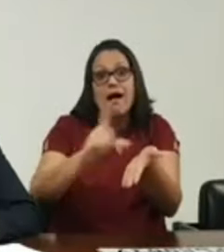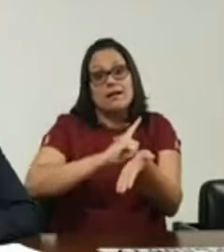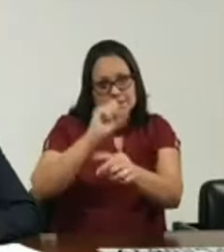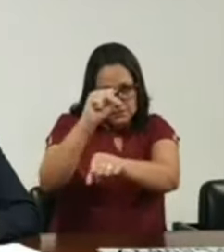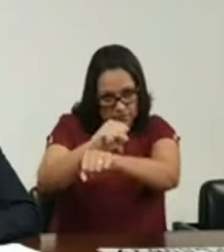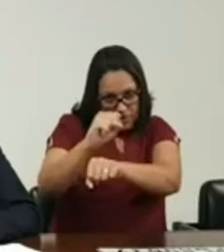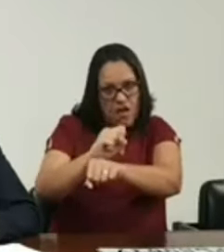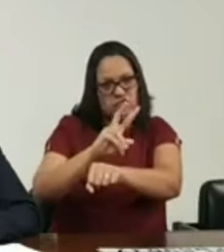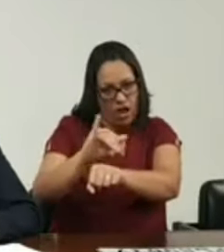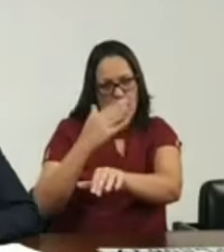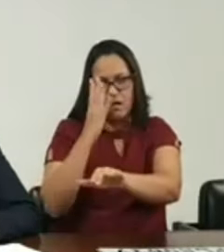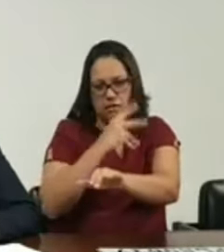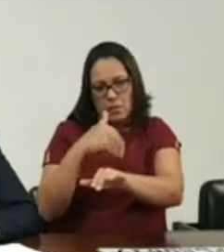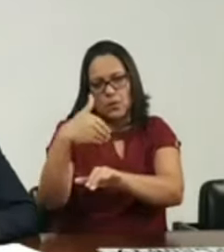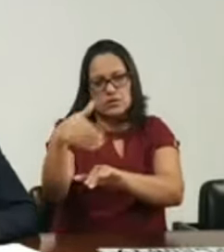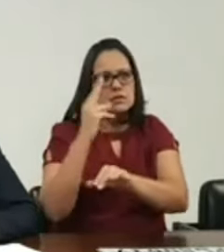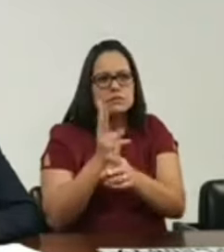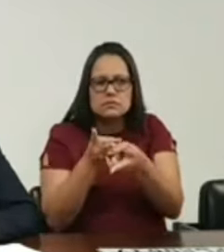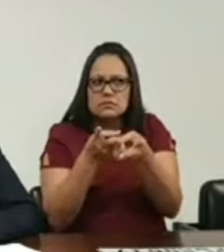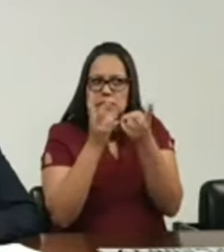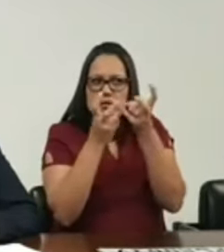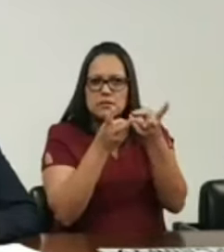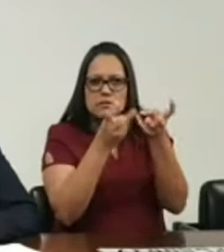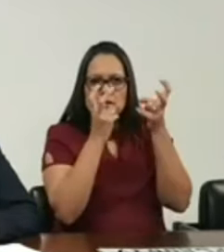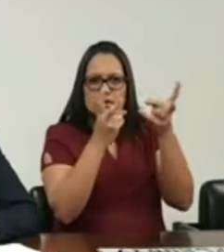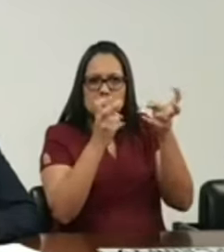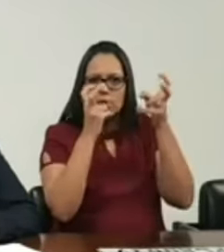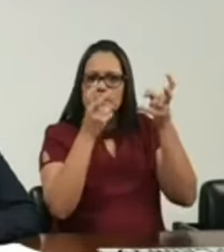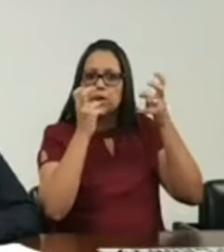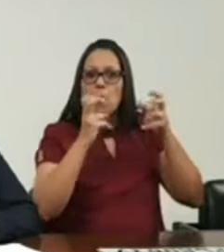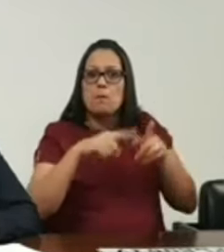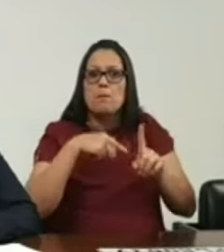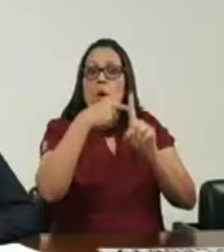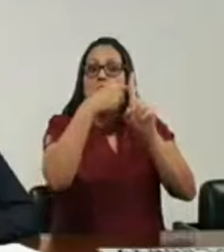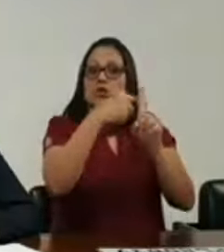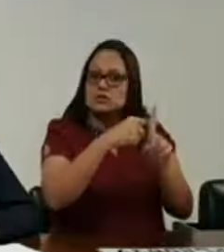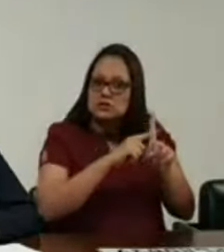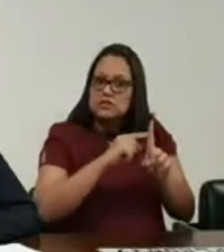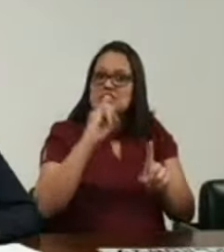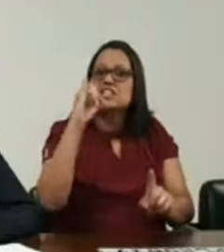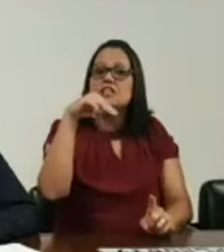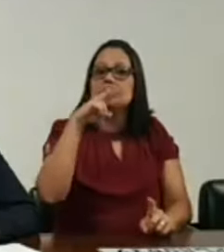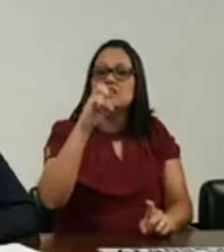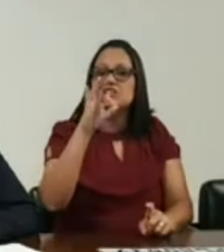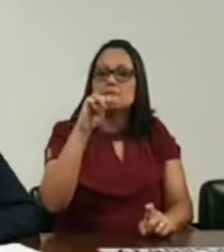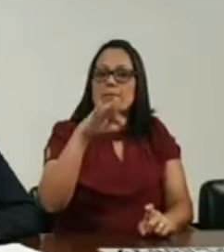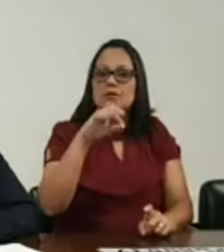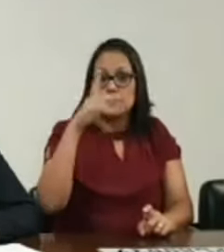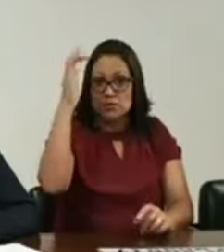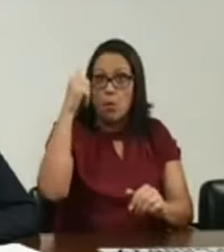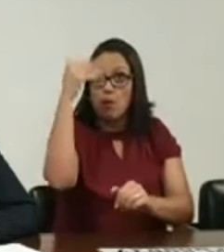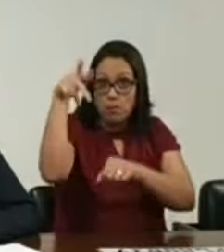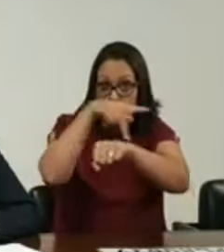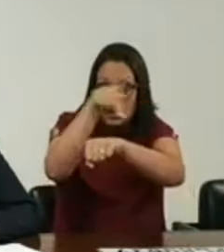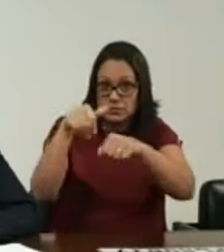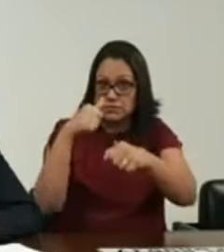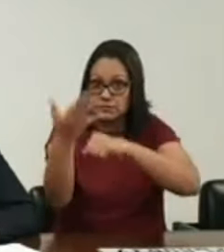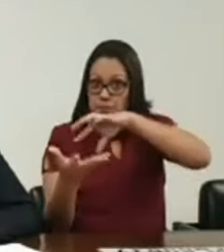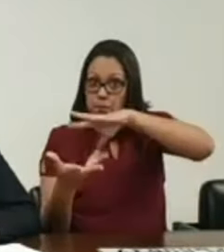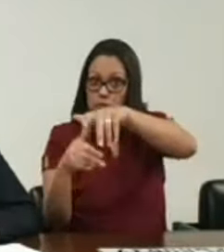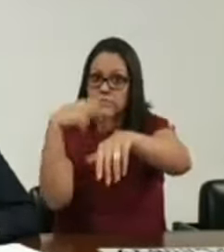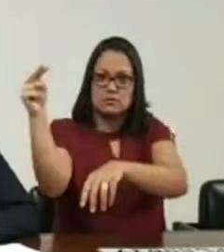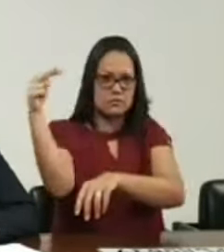já estamos começando a detectar impacto muito positivo em termos de atração de investimentos, porque, como eu dizia, os investidores já enxergam o Brasil de uma